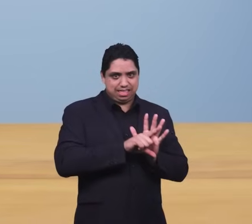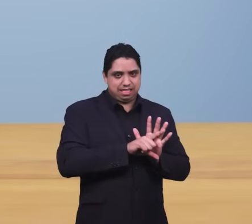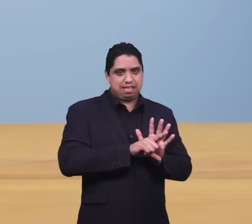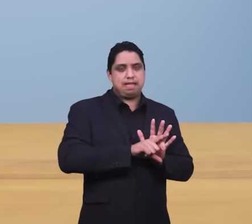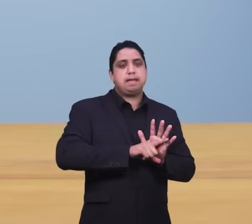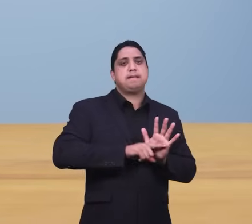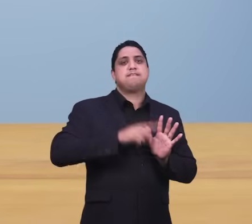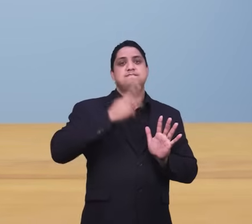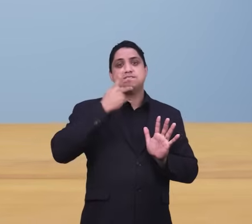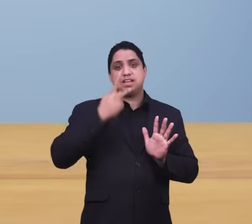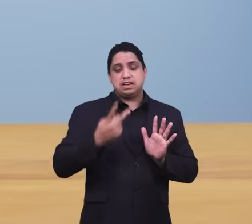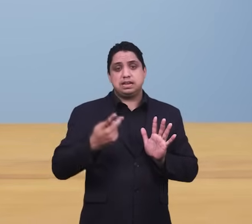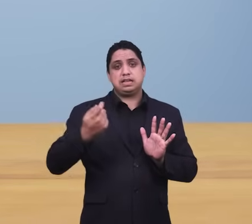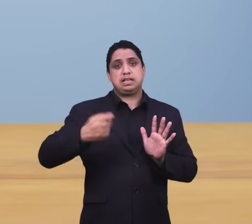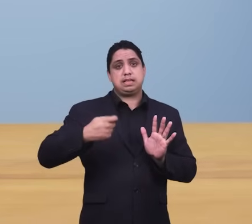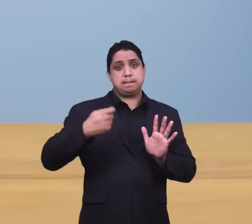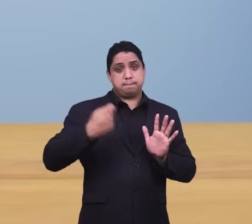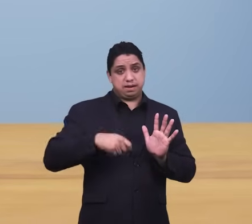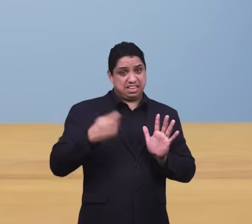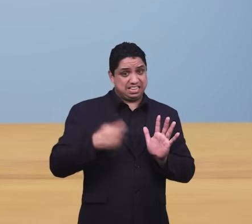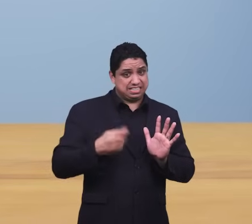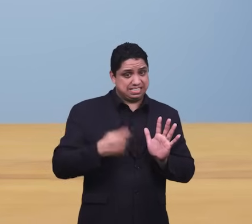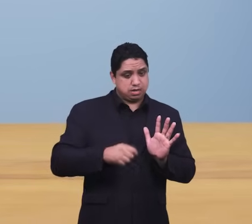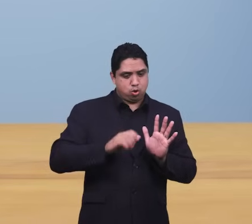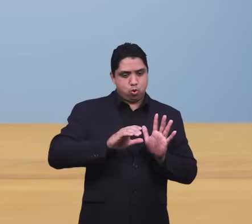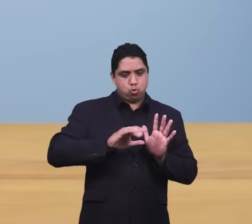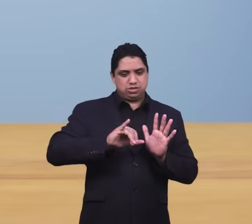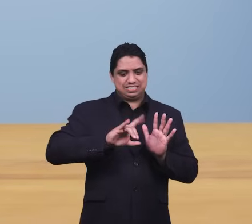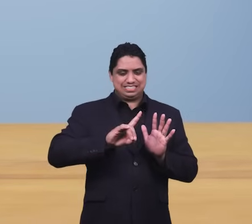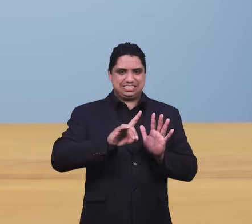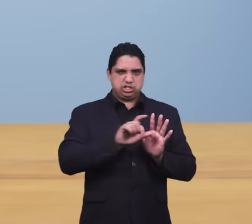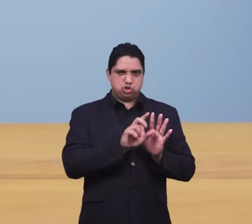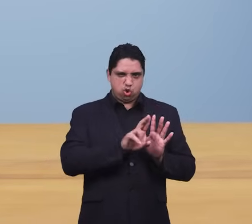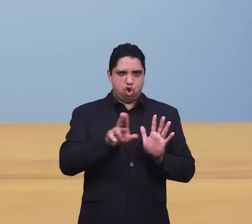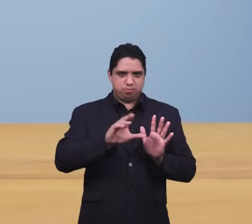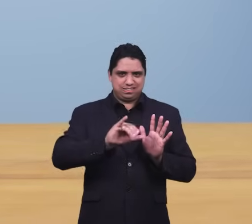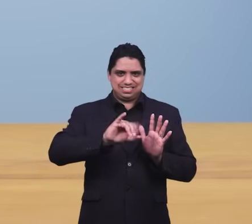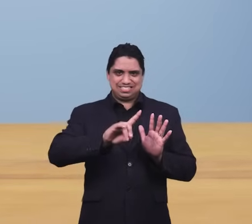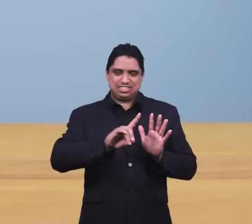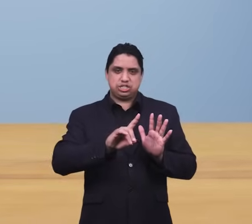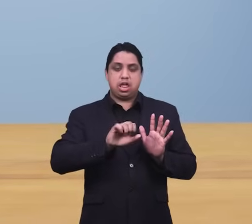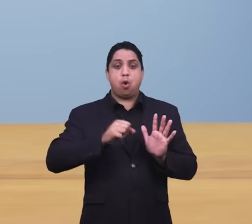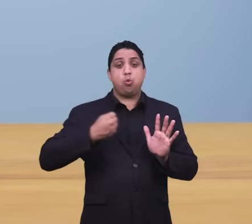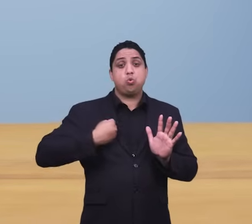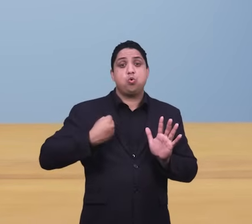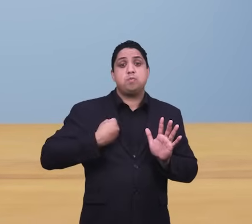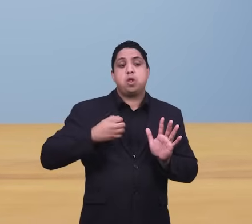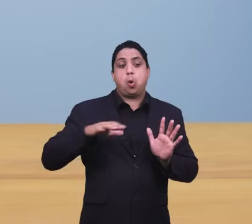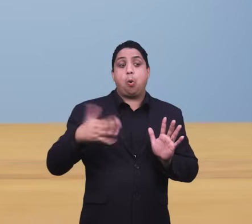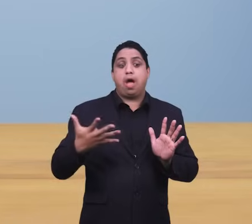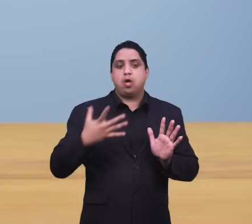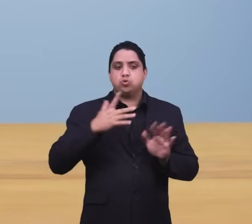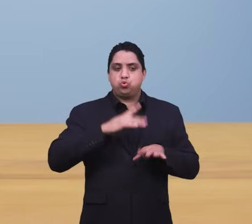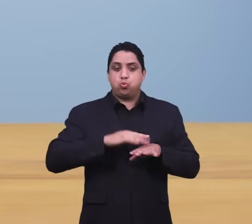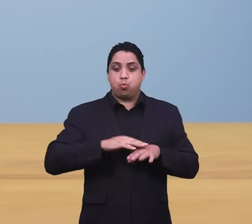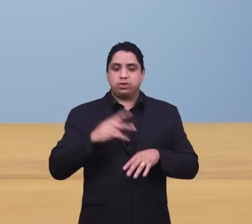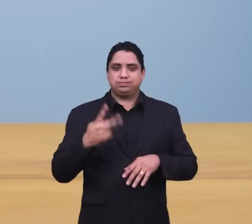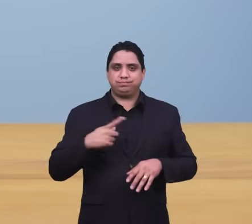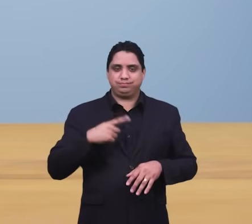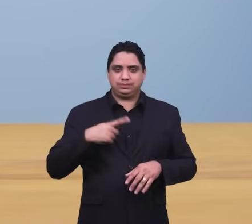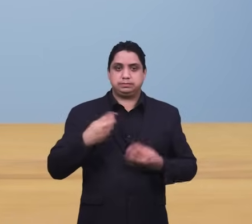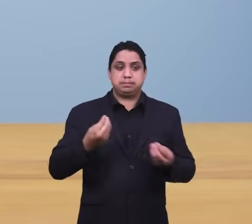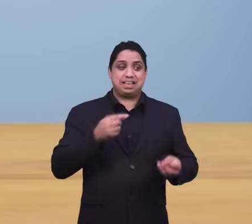que depende do CID, que é o diagnóstico da criança, para que a criança tenha acesso